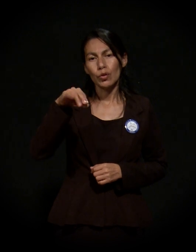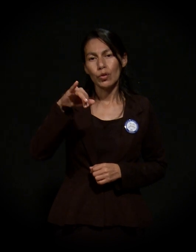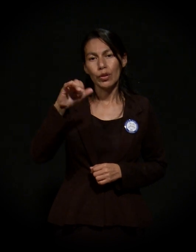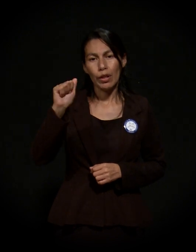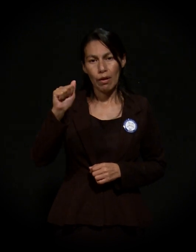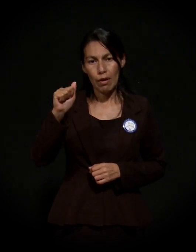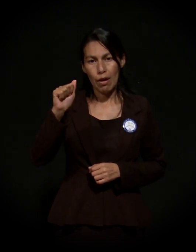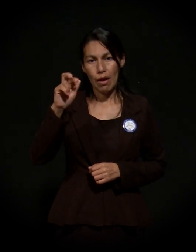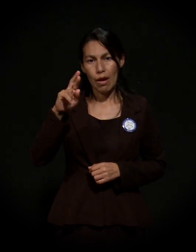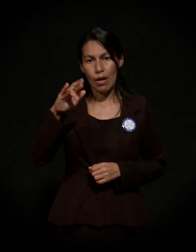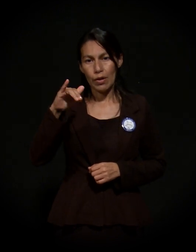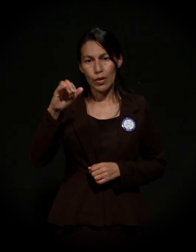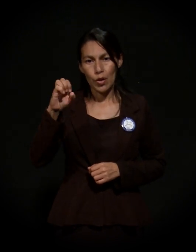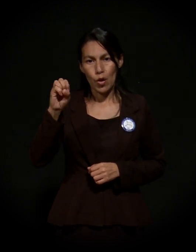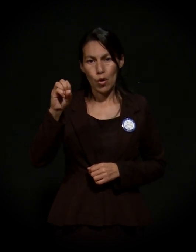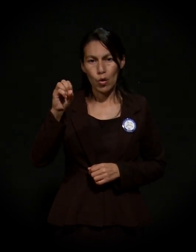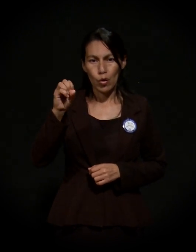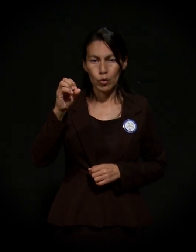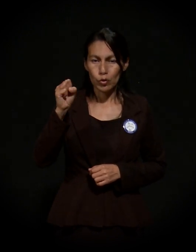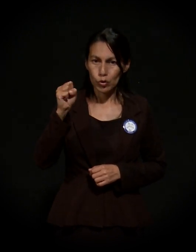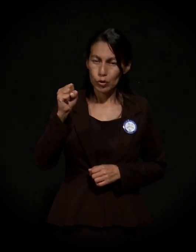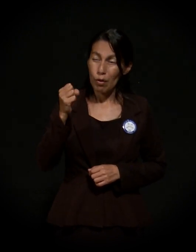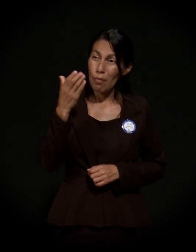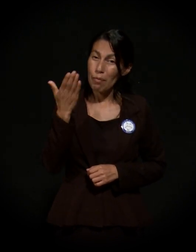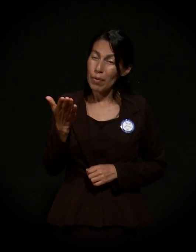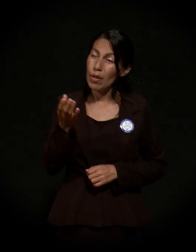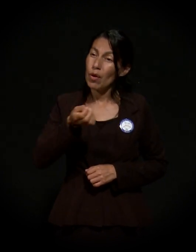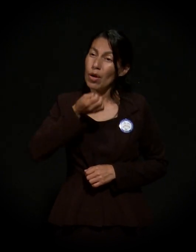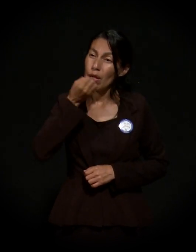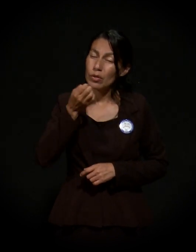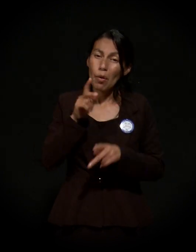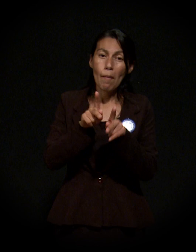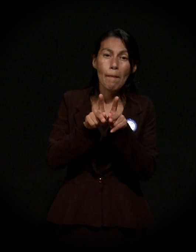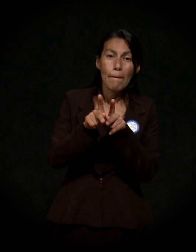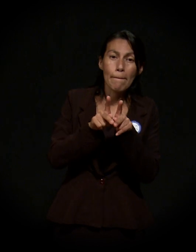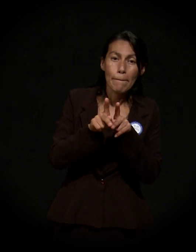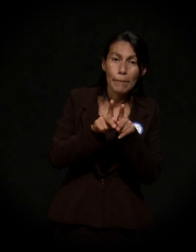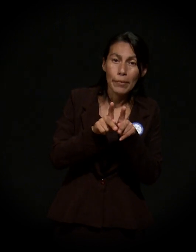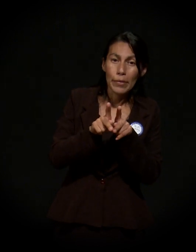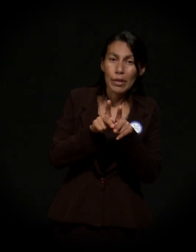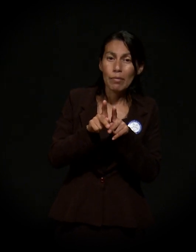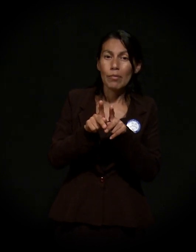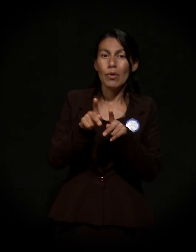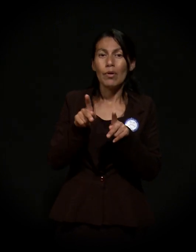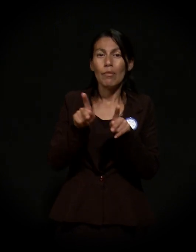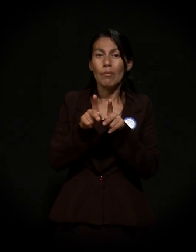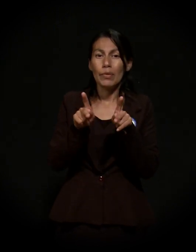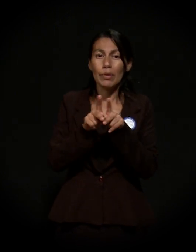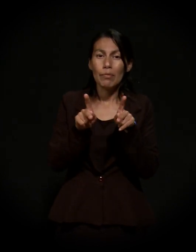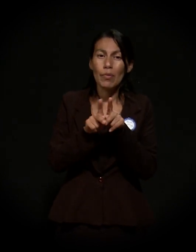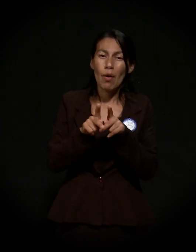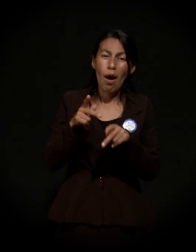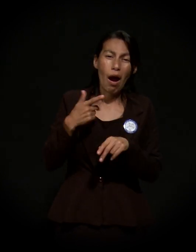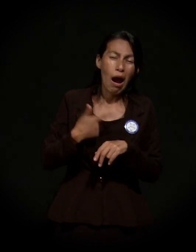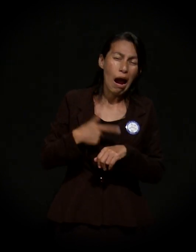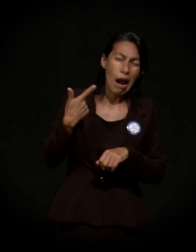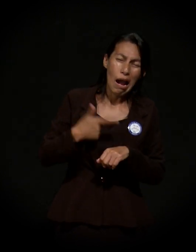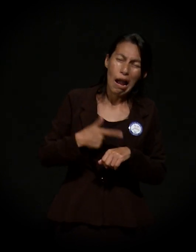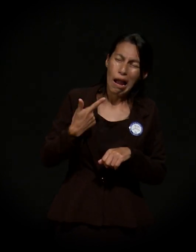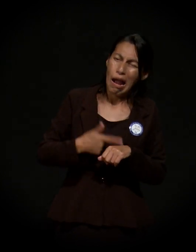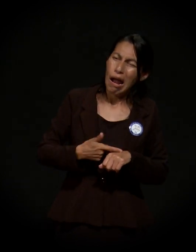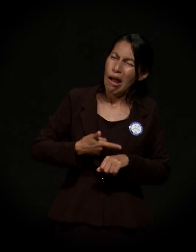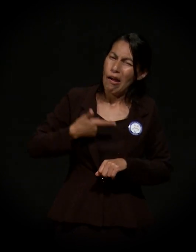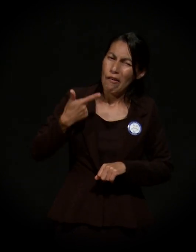Ríos les pide oración por un primo que está grave en Nicaragua. Se